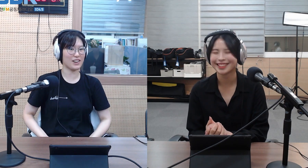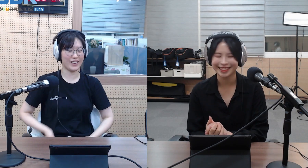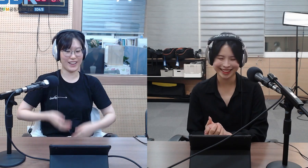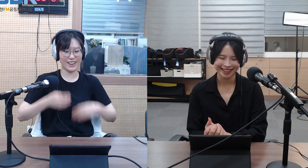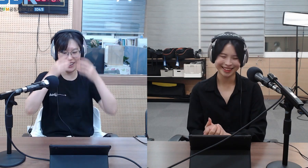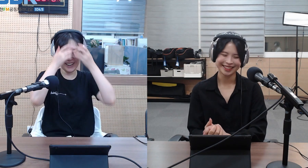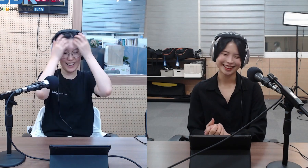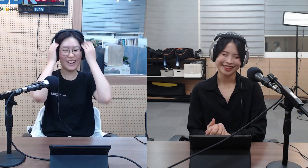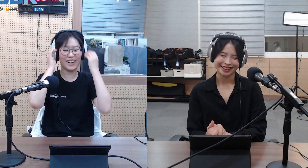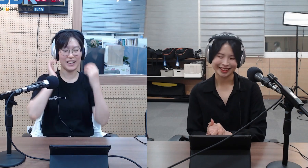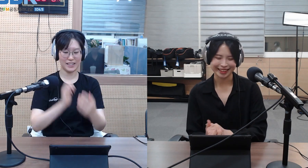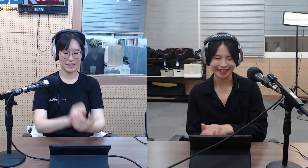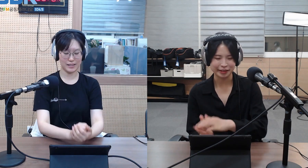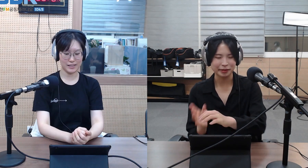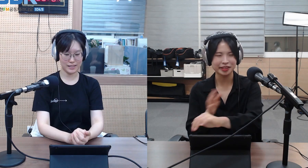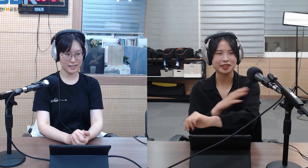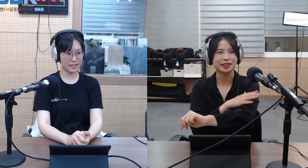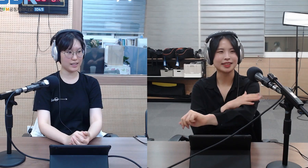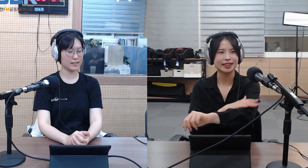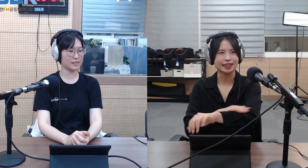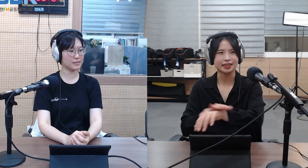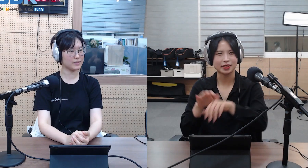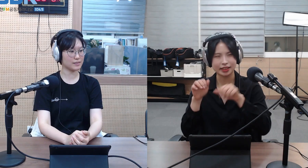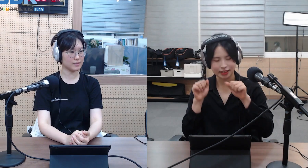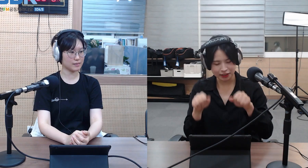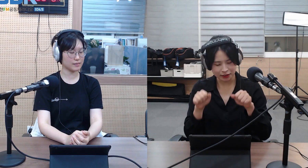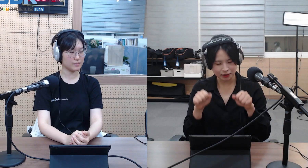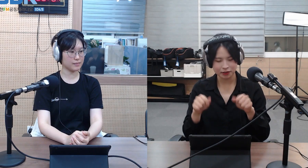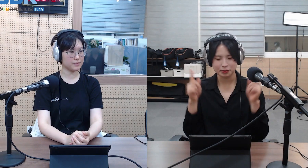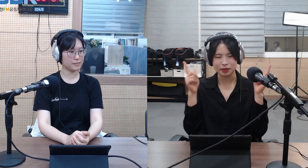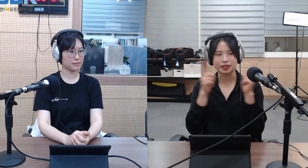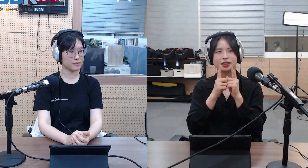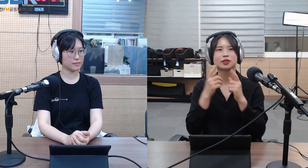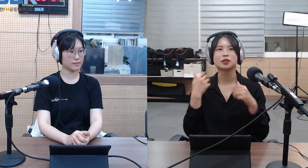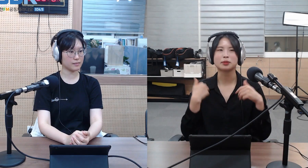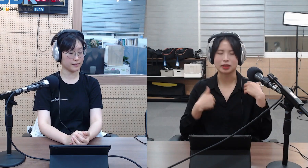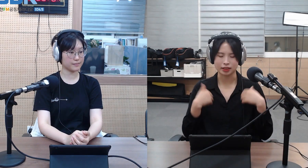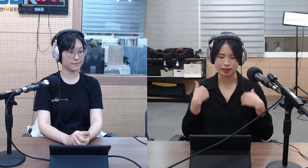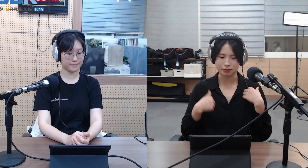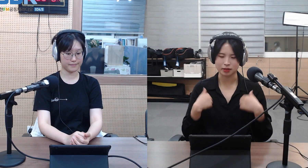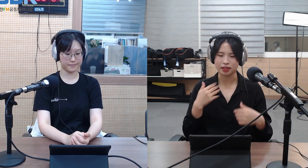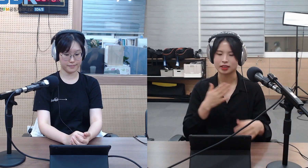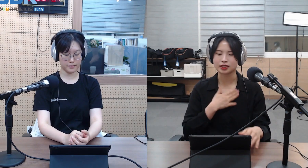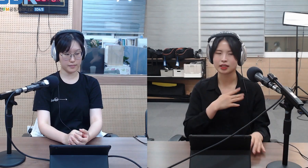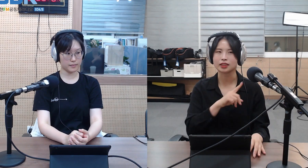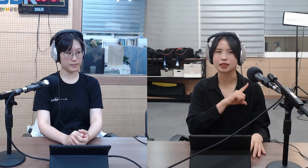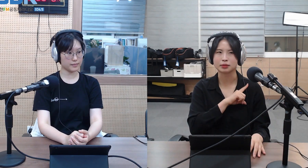까먹었네요. 네, 그러면 저는 안녕하세요. 만나서 반갑습니다. 제 이름은